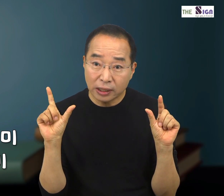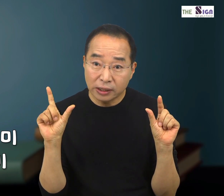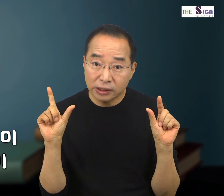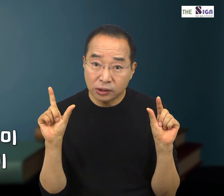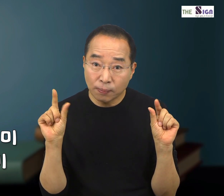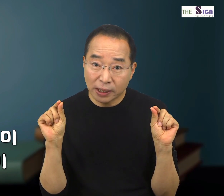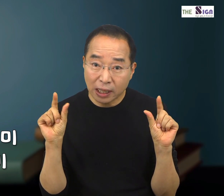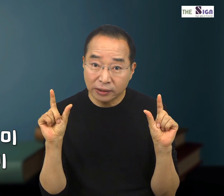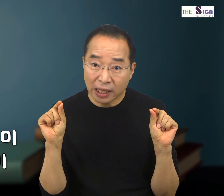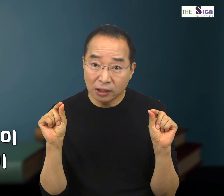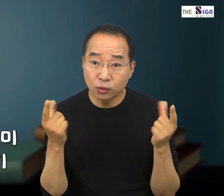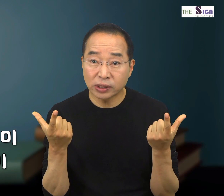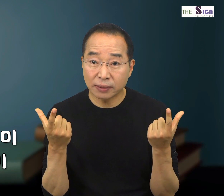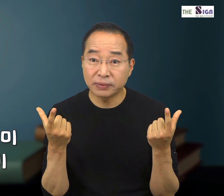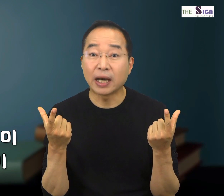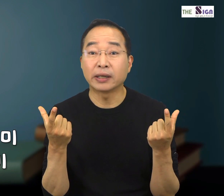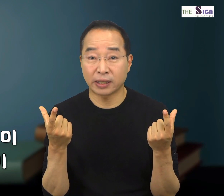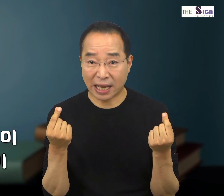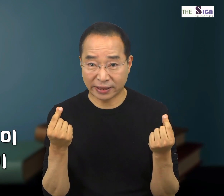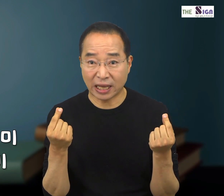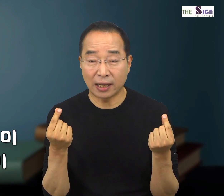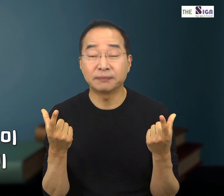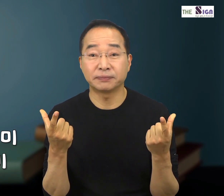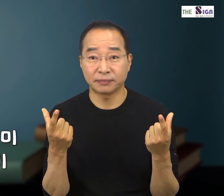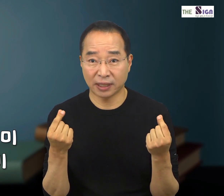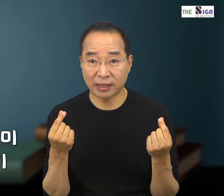일일이 손바닥을 대는 동작입니다. 이게 같다.